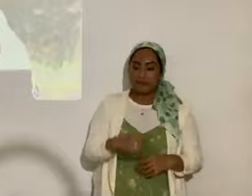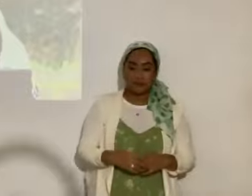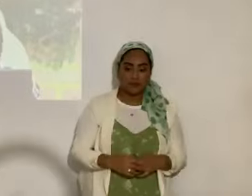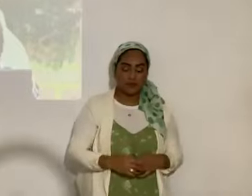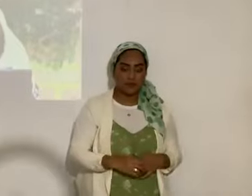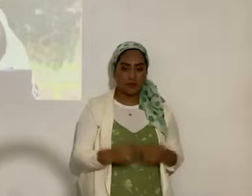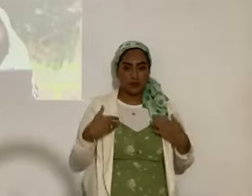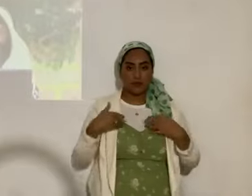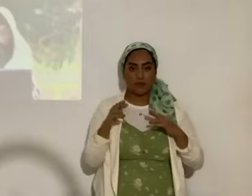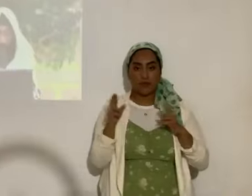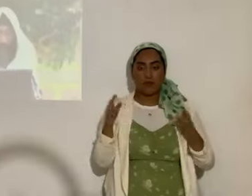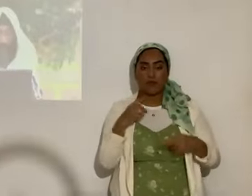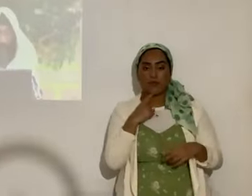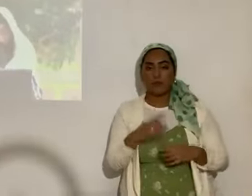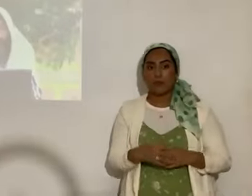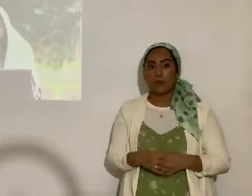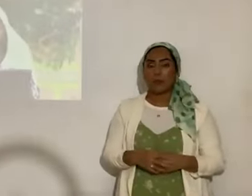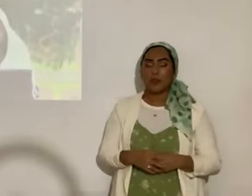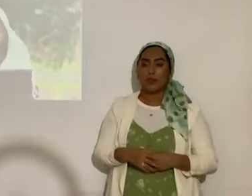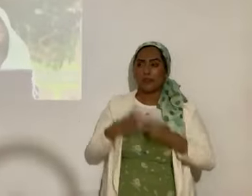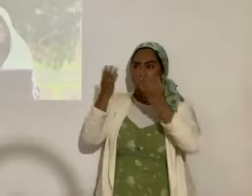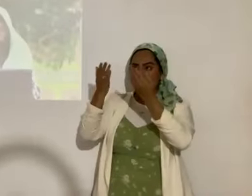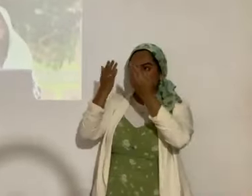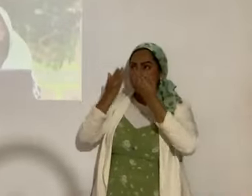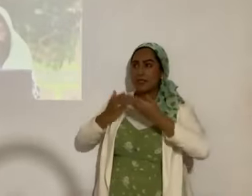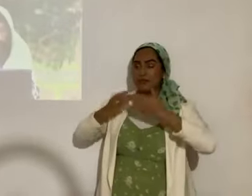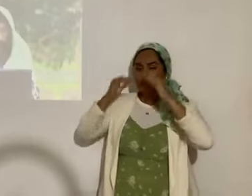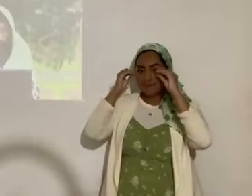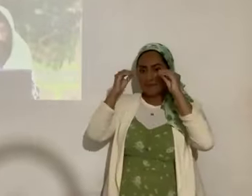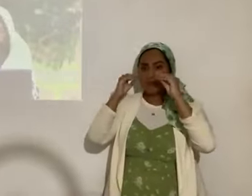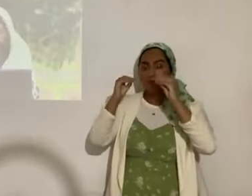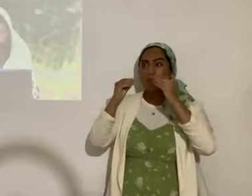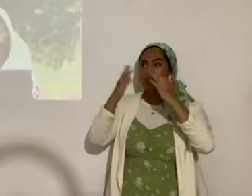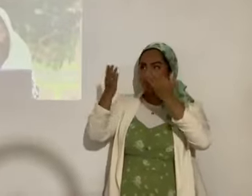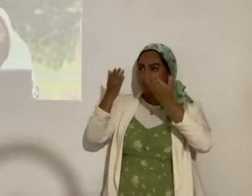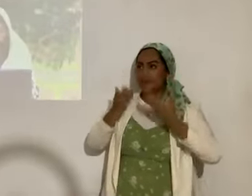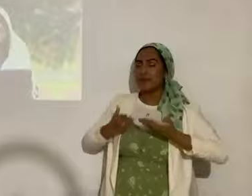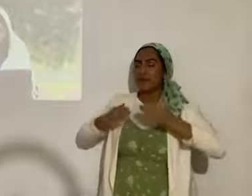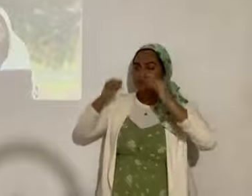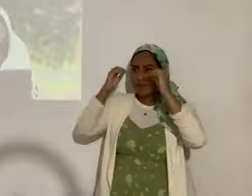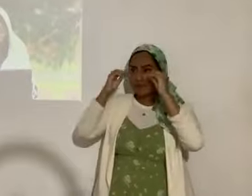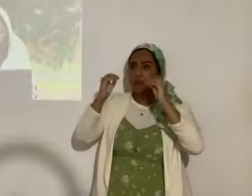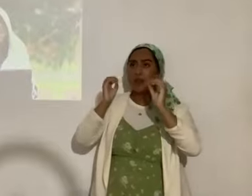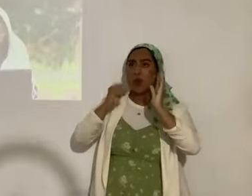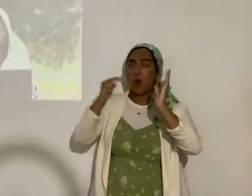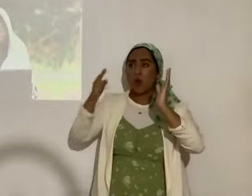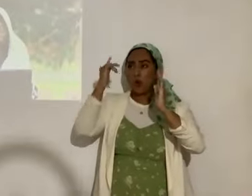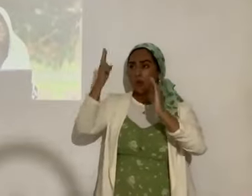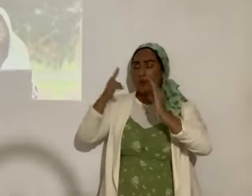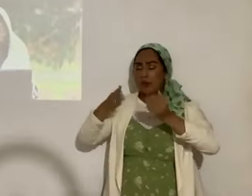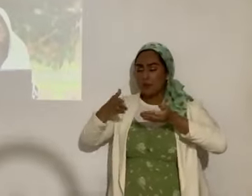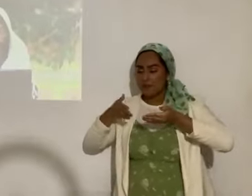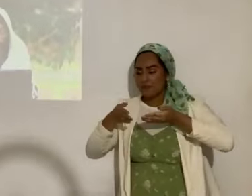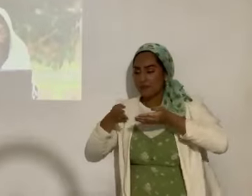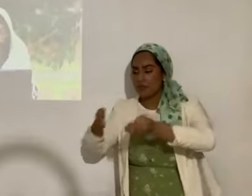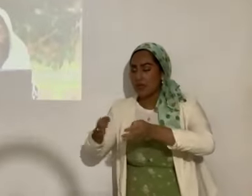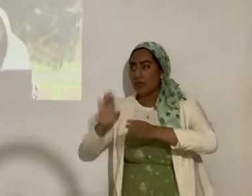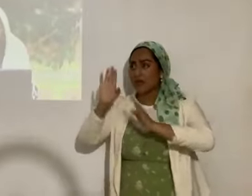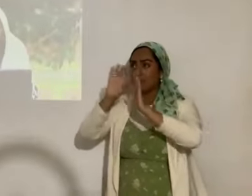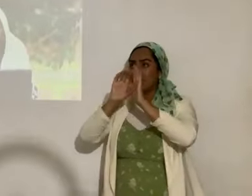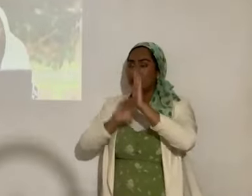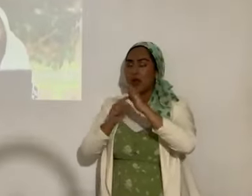que lo tienen dice así Enséñame lo vuelvo a repetir Enséñame hoy el camino de tus